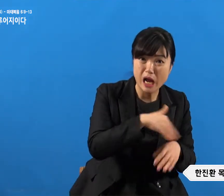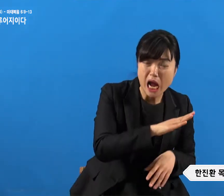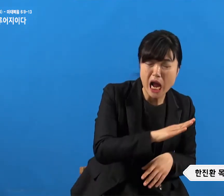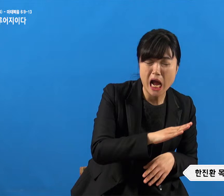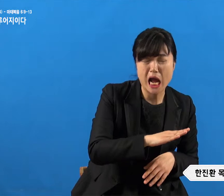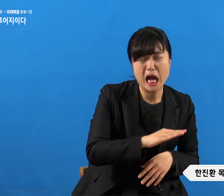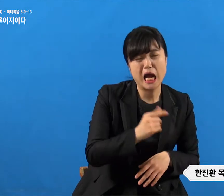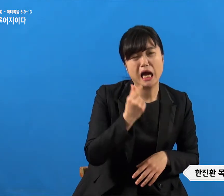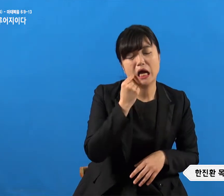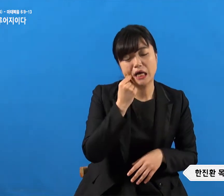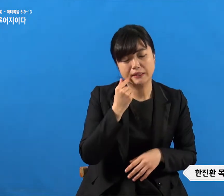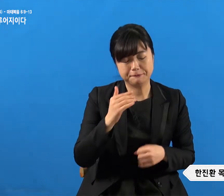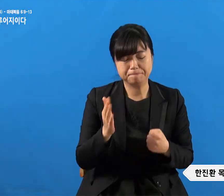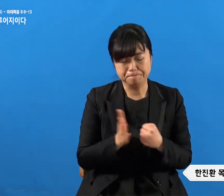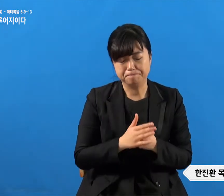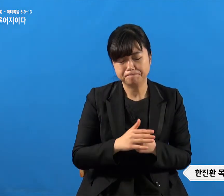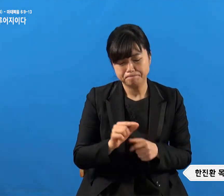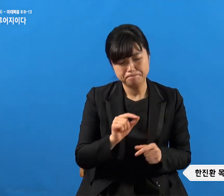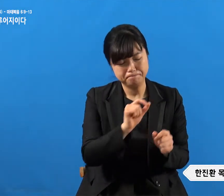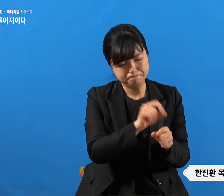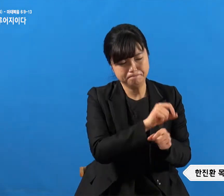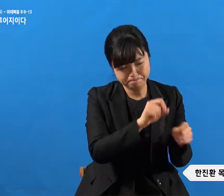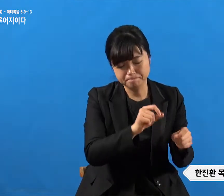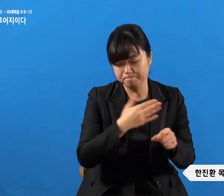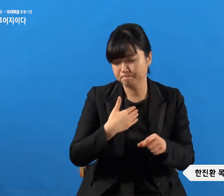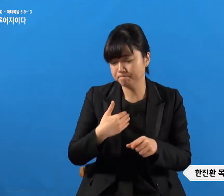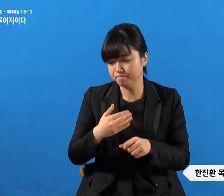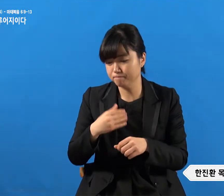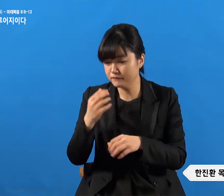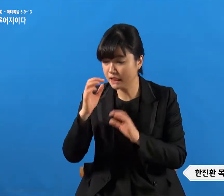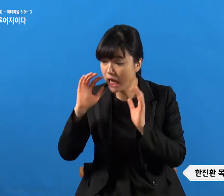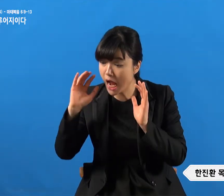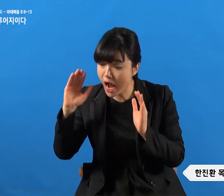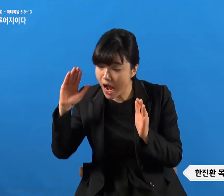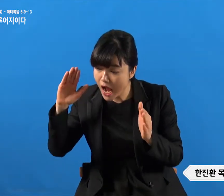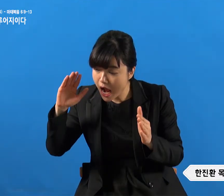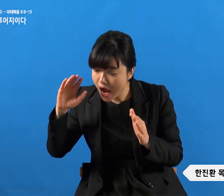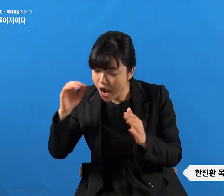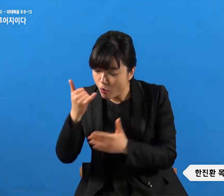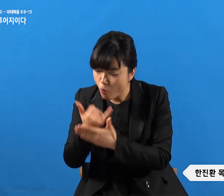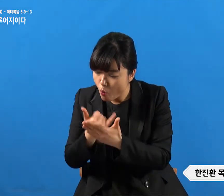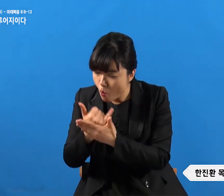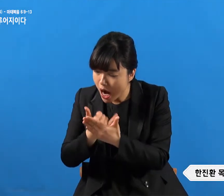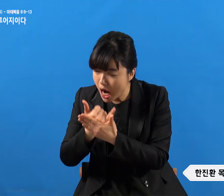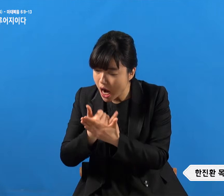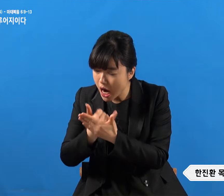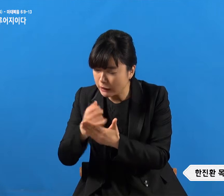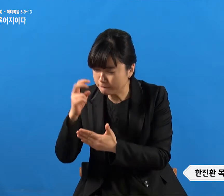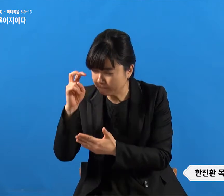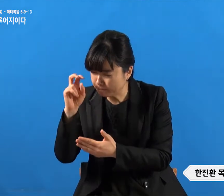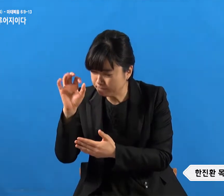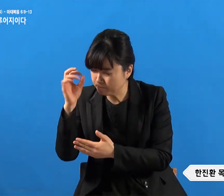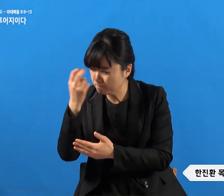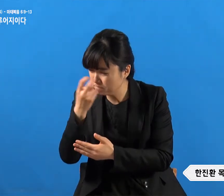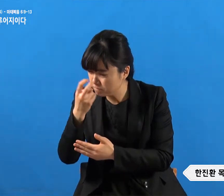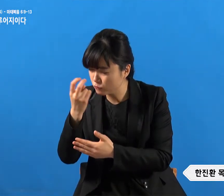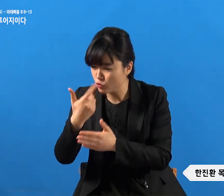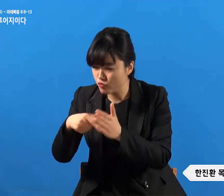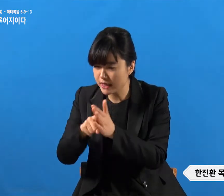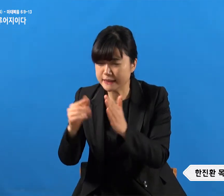것입니다. 그래서 그때부터 아이들을 돌볼 수 있는 재원을 마련하기 위해서 백방으로